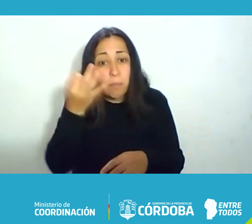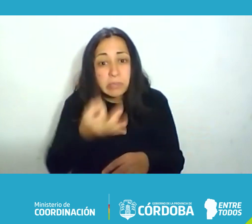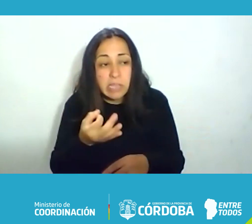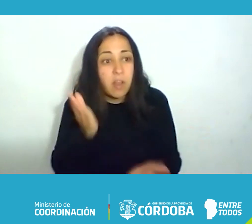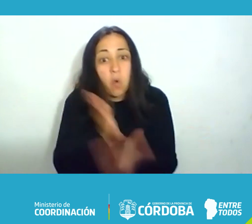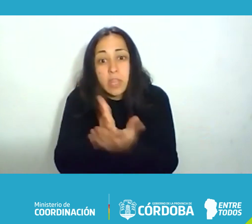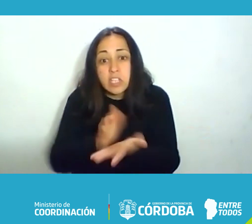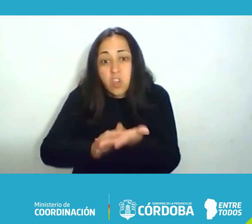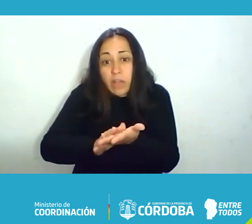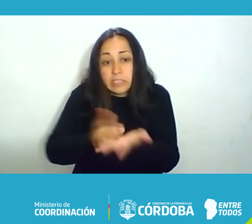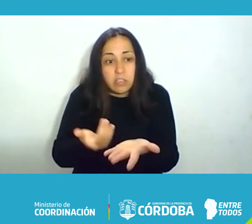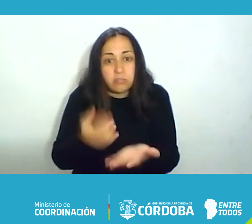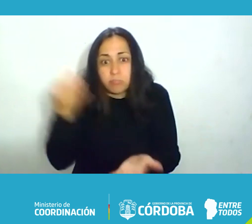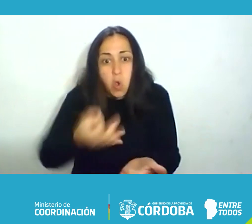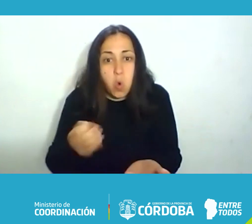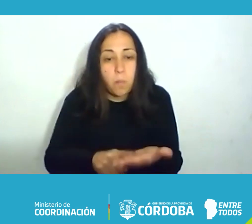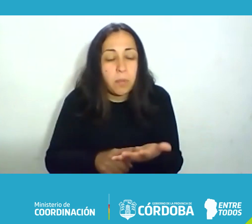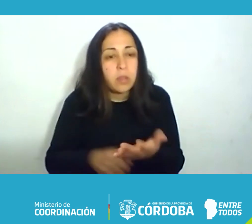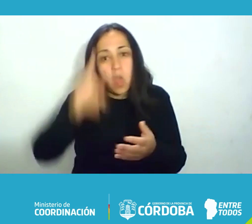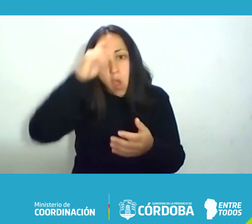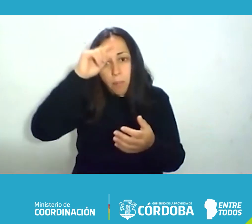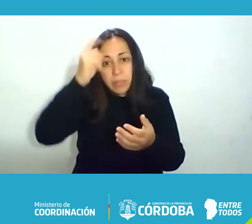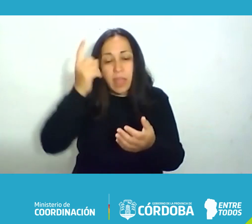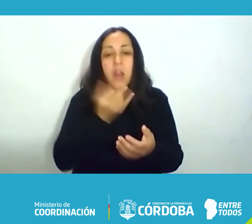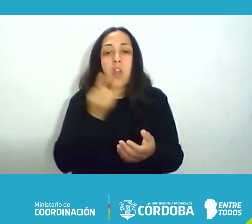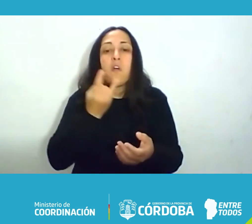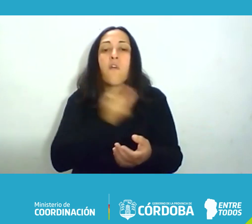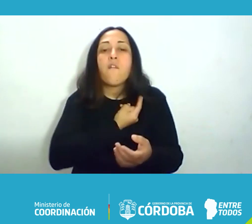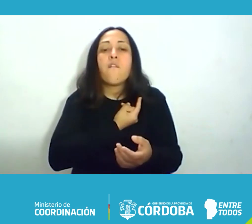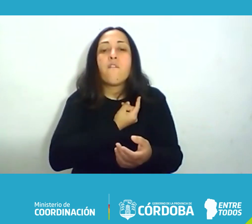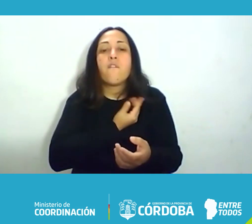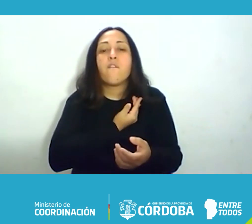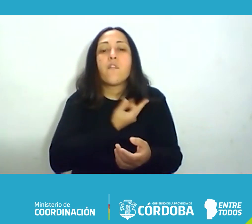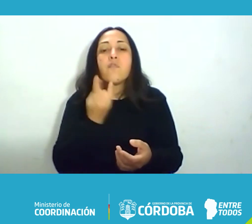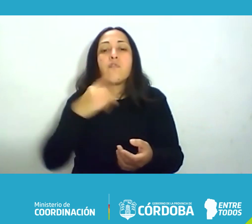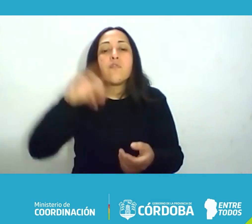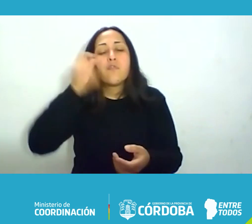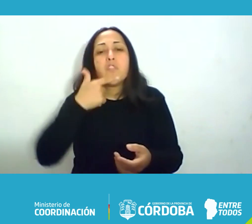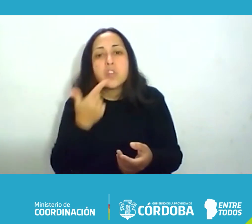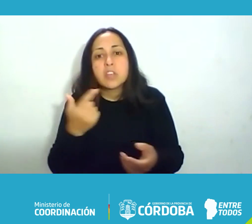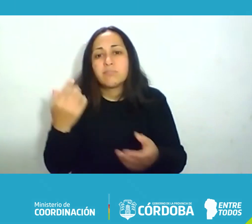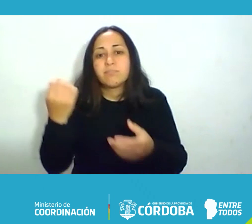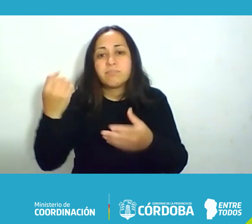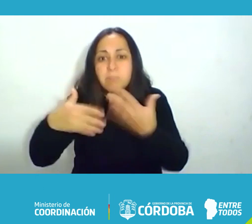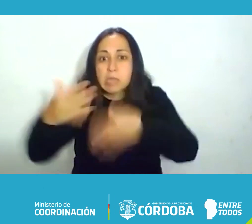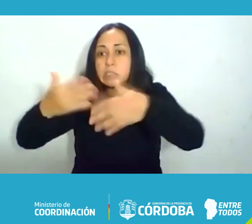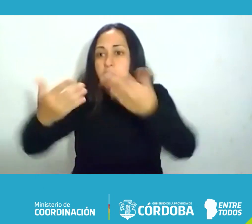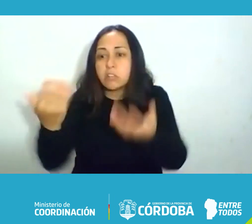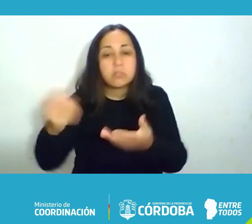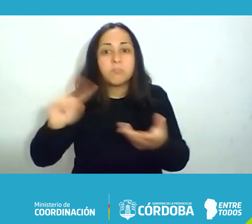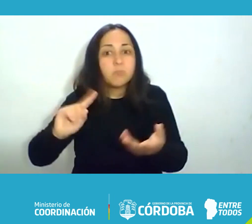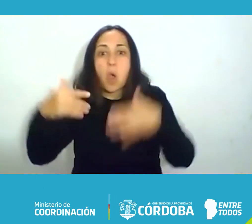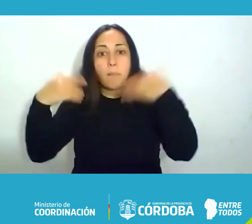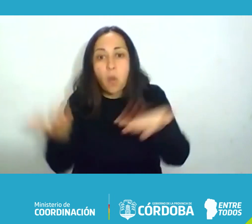básico declarado, no se cumple. Manifiesta que el Hospital Funes tiene gran potencial desaprovechado. sería viable reemplazar por un desarrollo